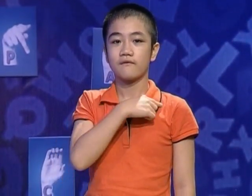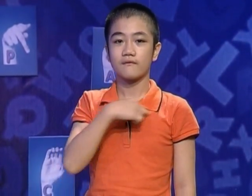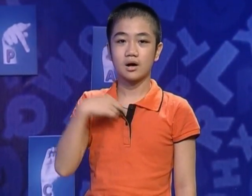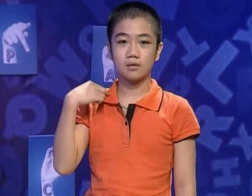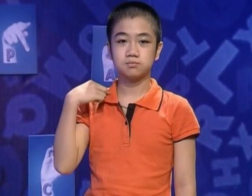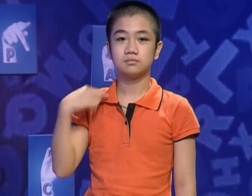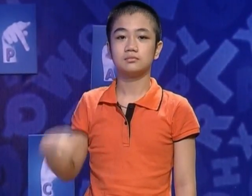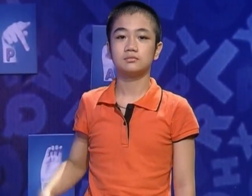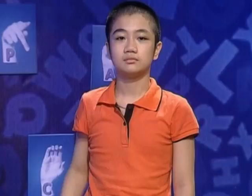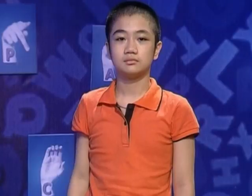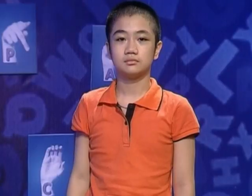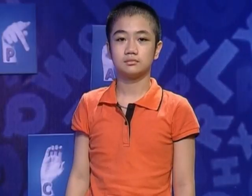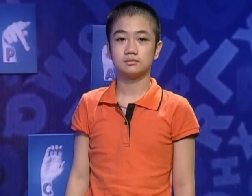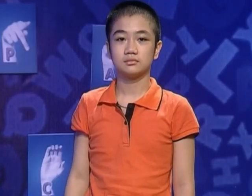Các em cùng thực hành ký hiệu áo phông với bạn nhé.